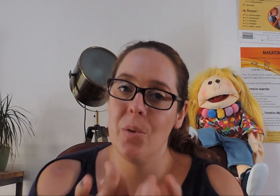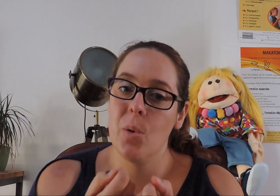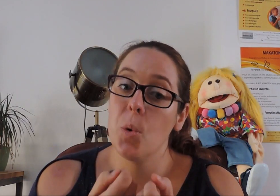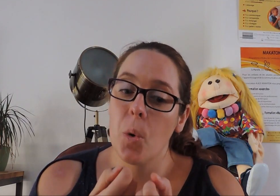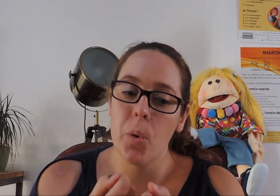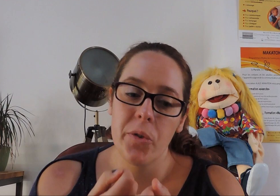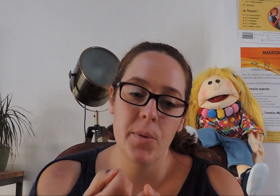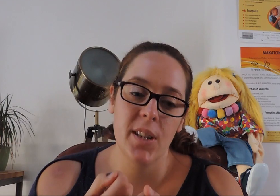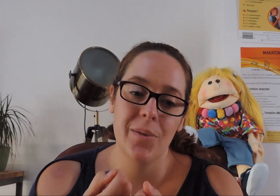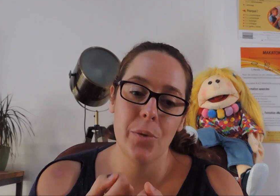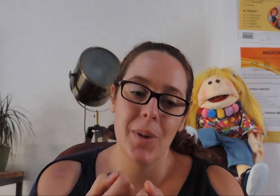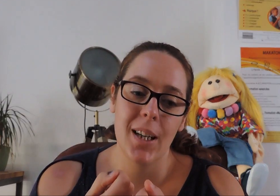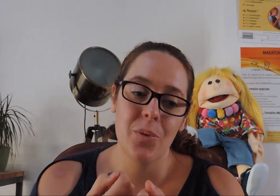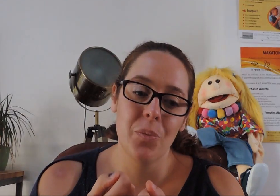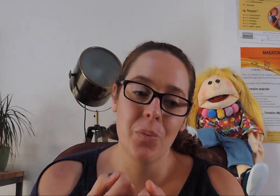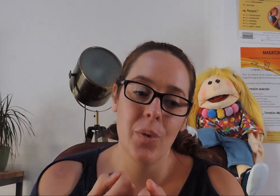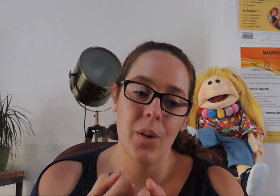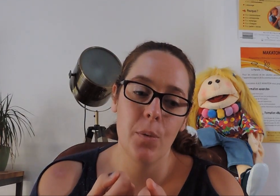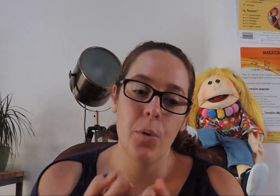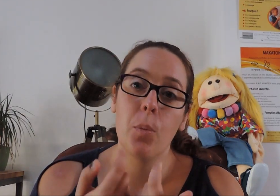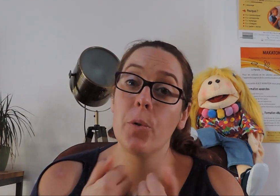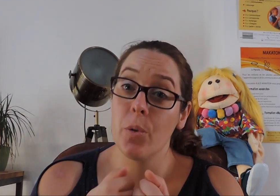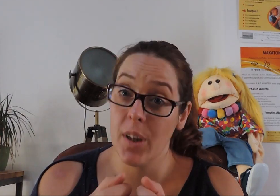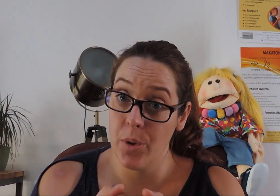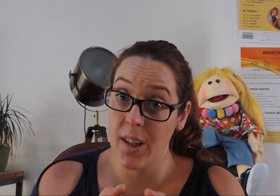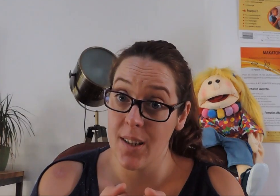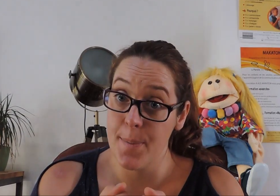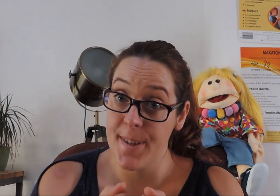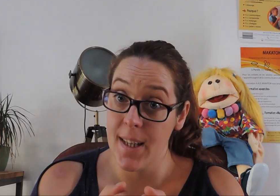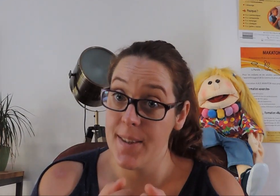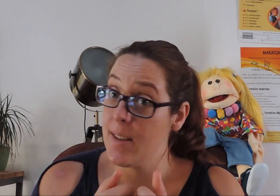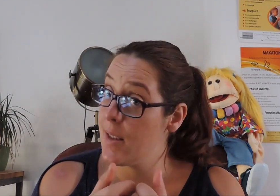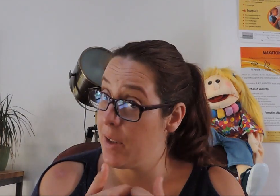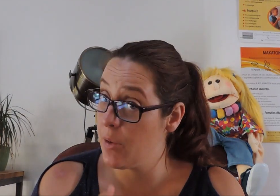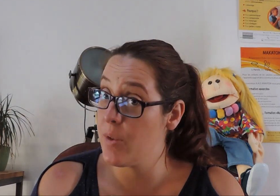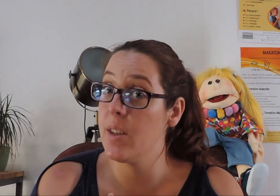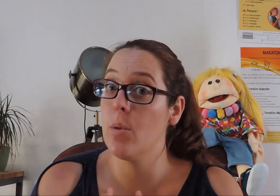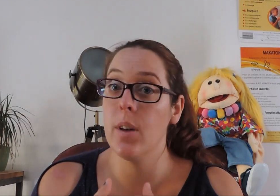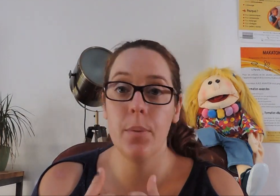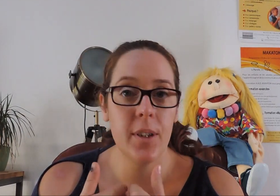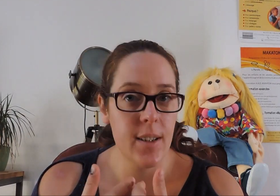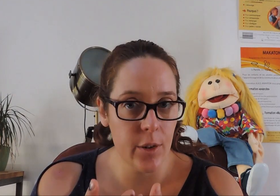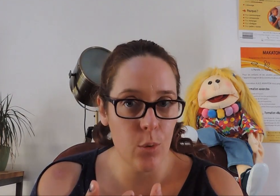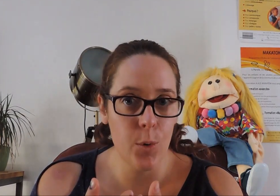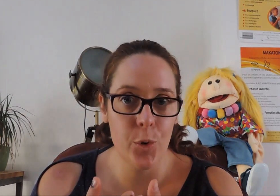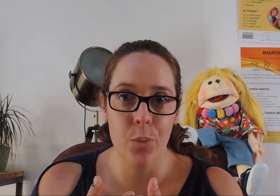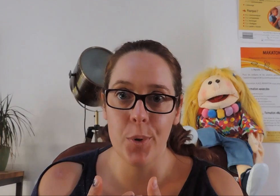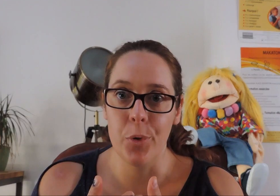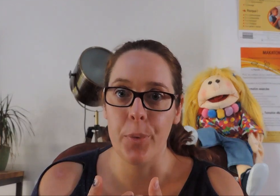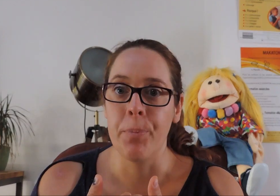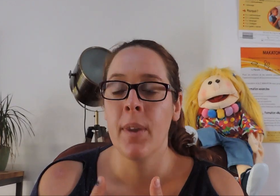le gros objectif du macathon pour moi en tant qu'éducatrice spécialisée ça va être aussi de limiter les troubles du comportement